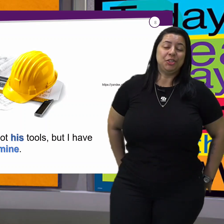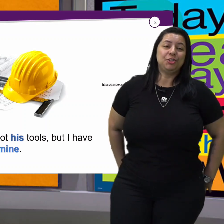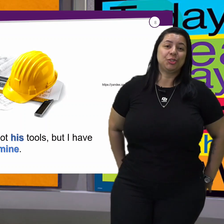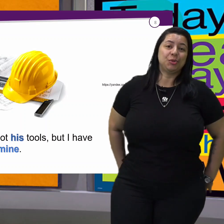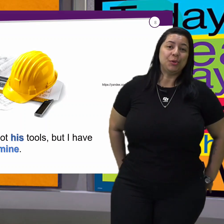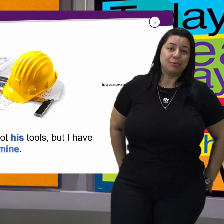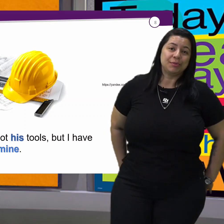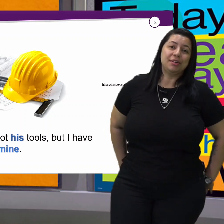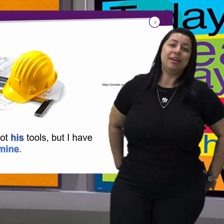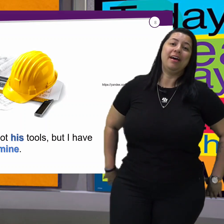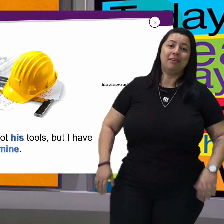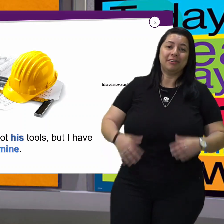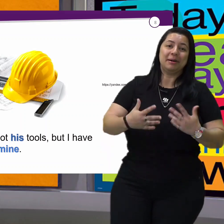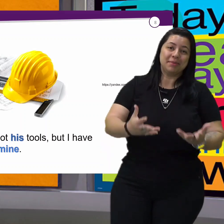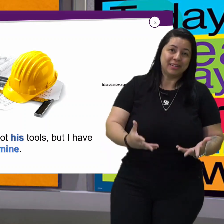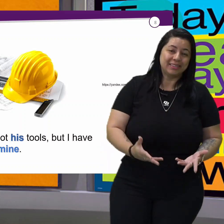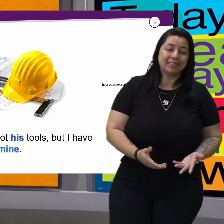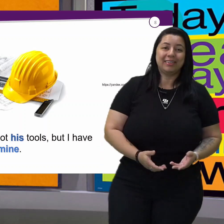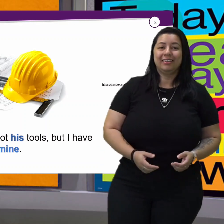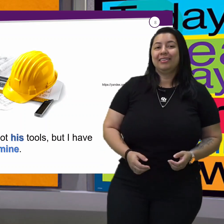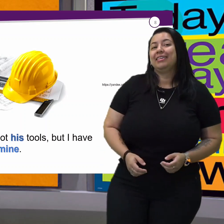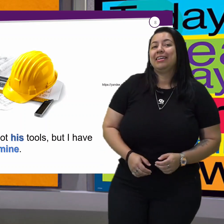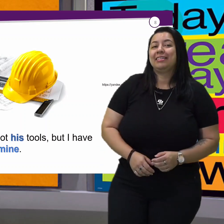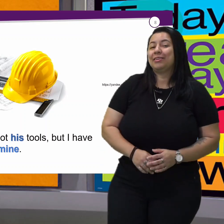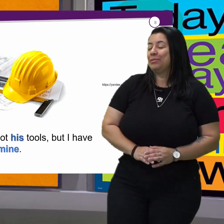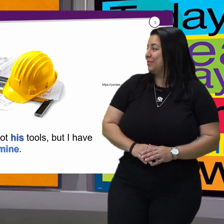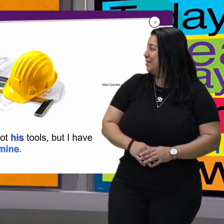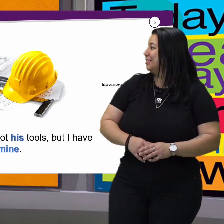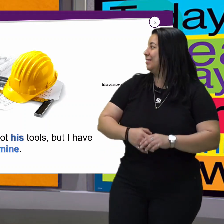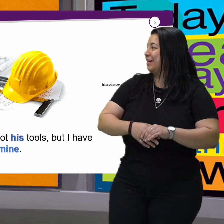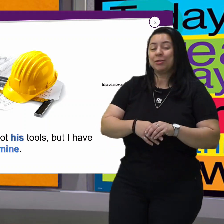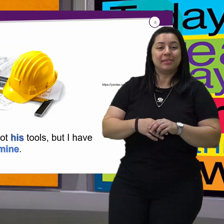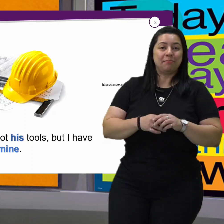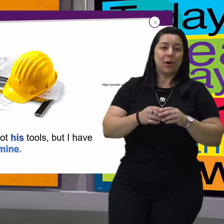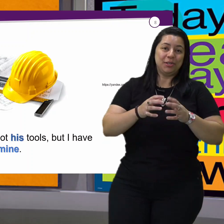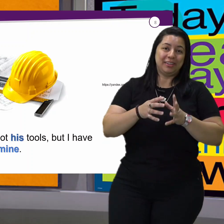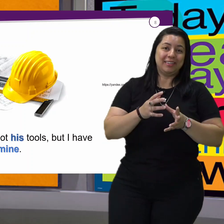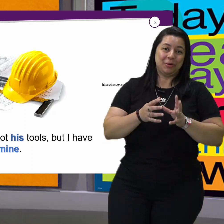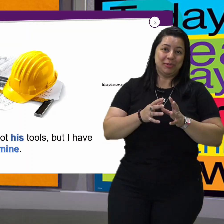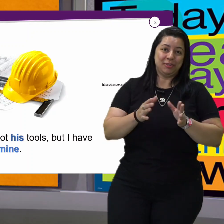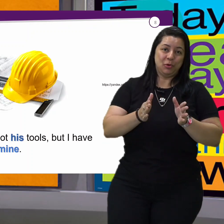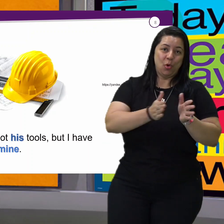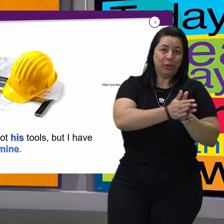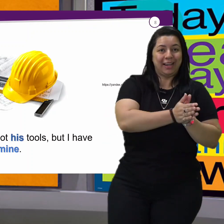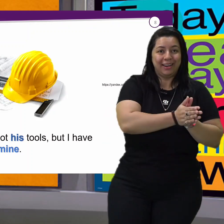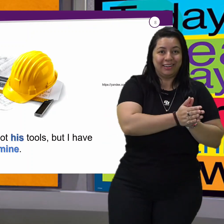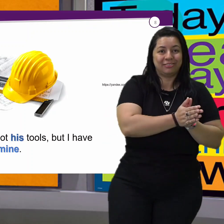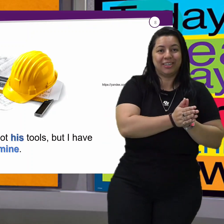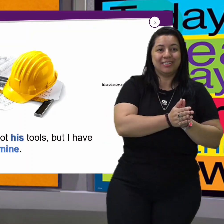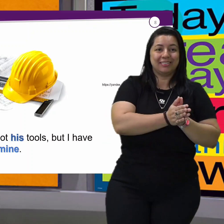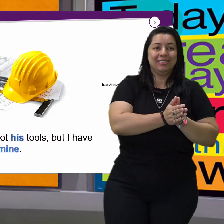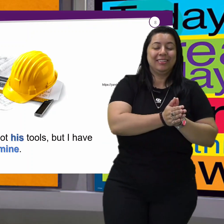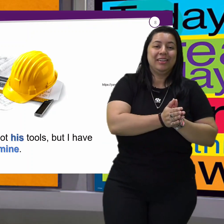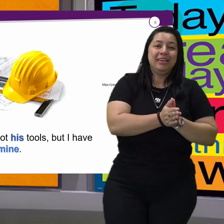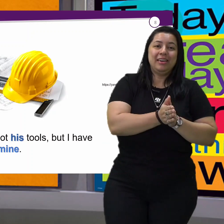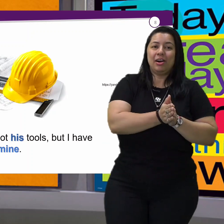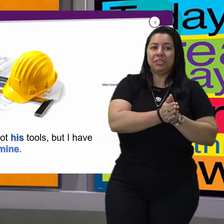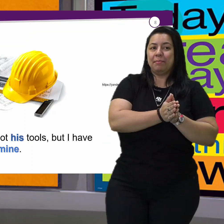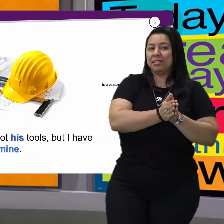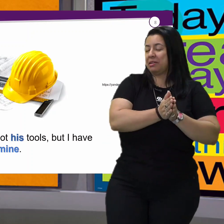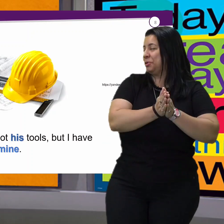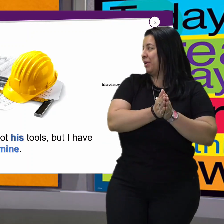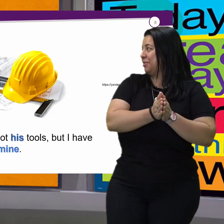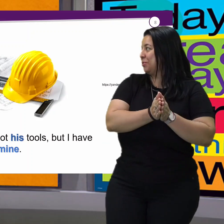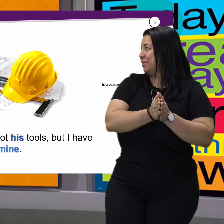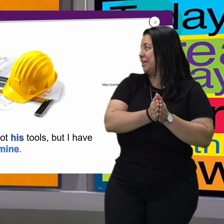que repetir de novo o que é a ferramenta, né? Então, exatamente. Você pode ter essa opção de encurtar a frase. E eu